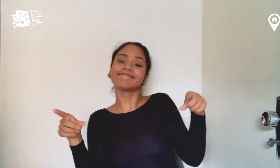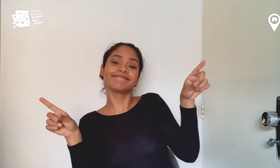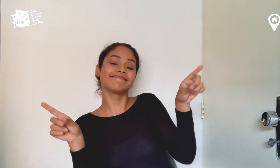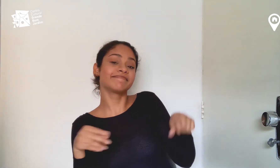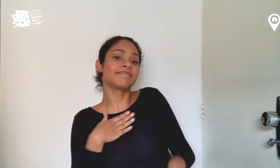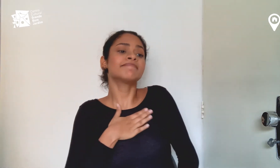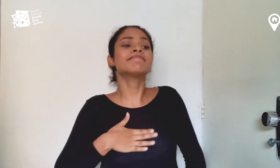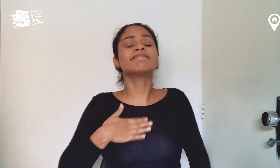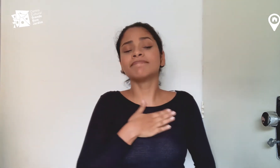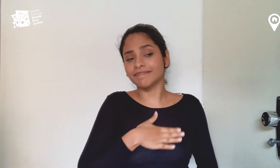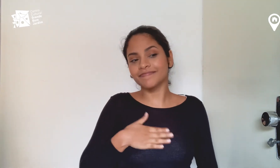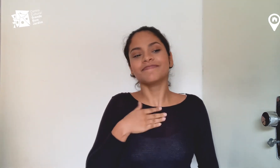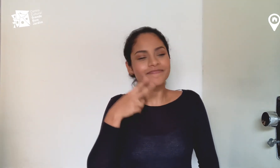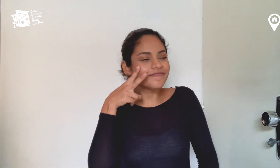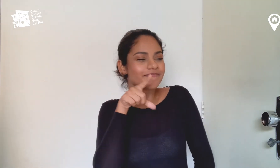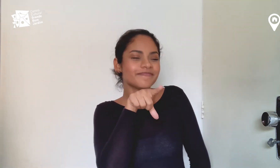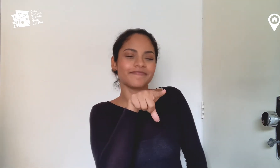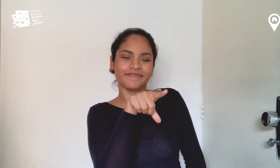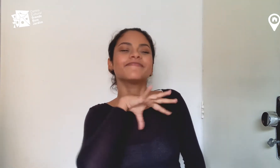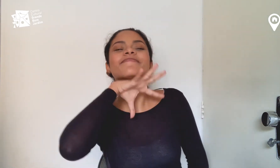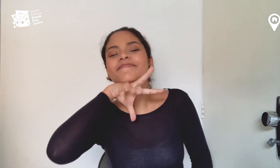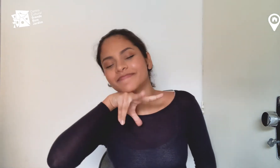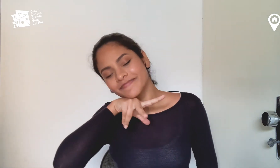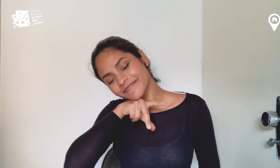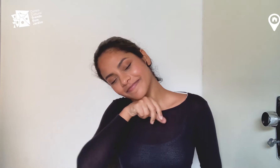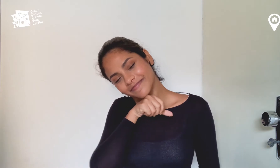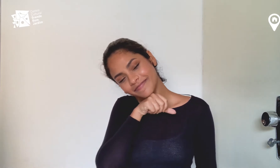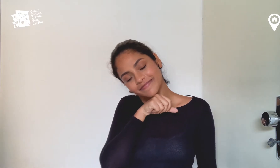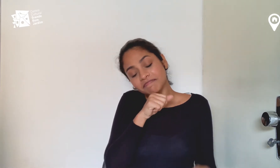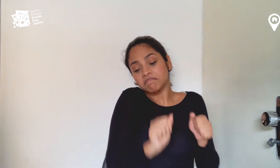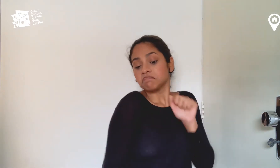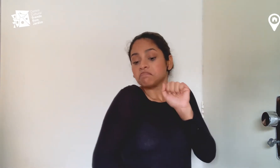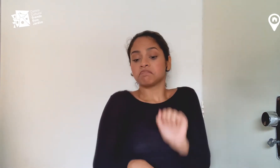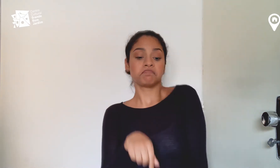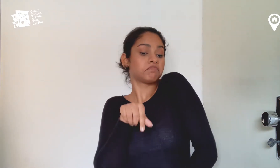Gosto muito de te ver, leãozinho, caminhando sob o sol.